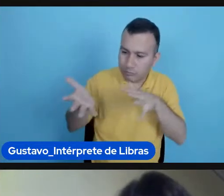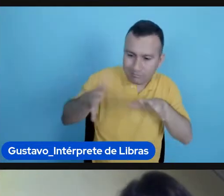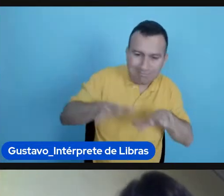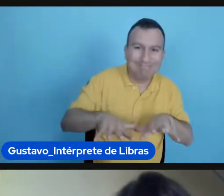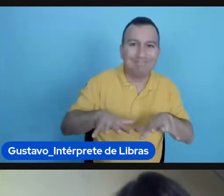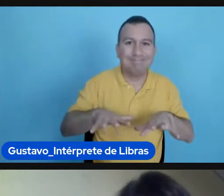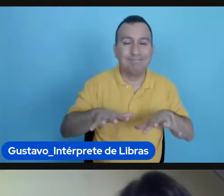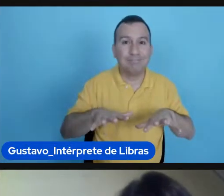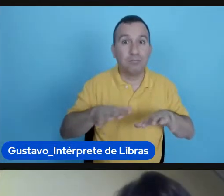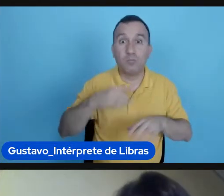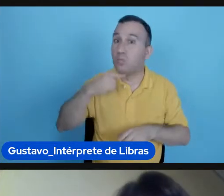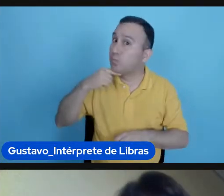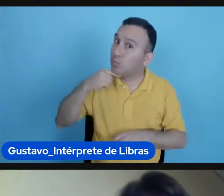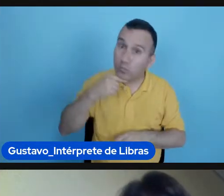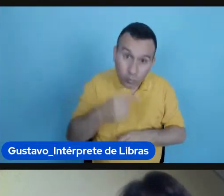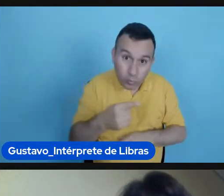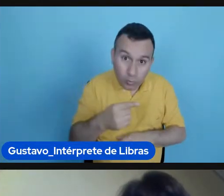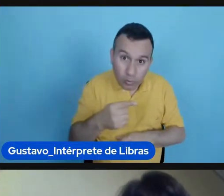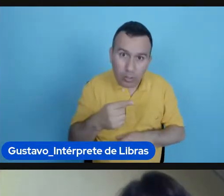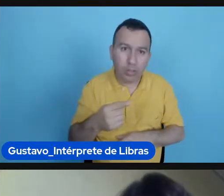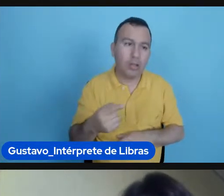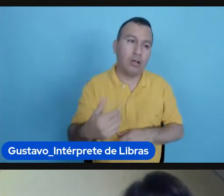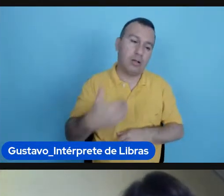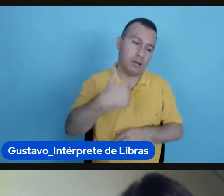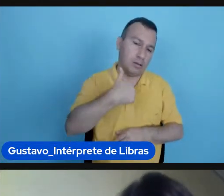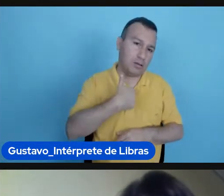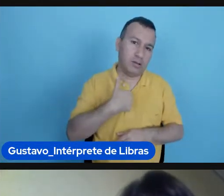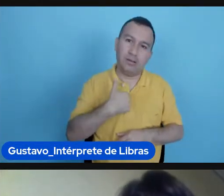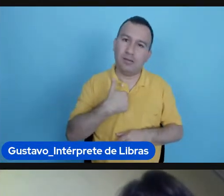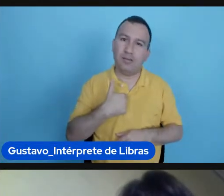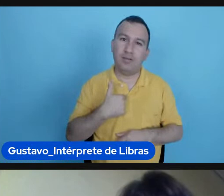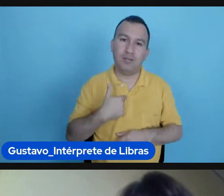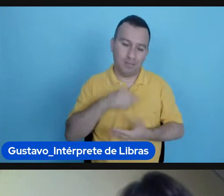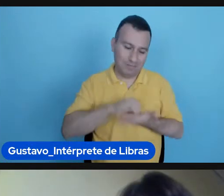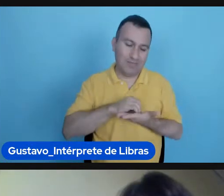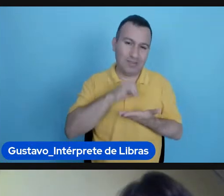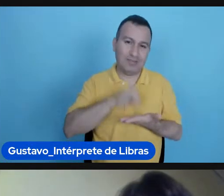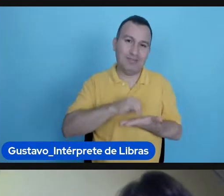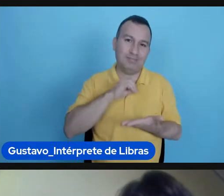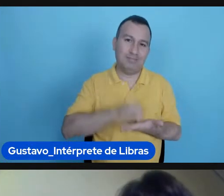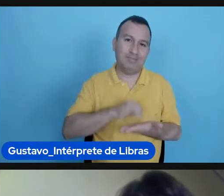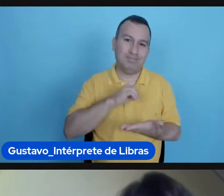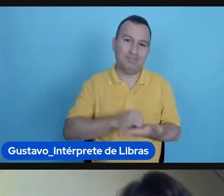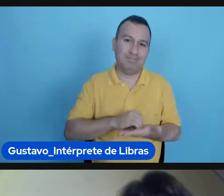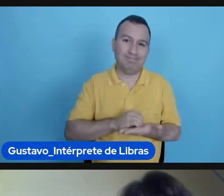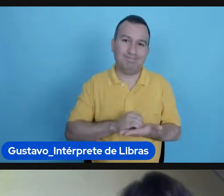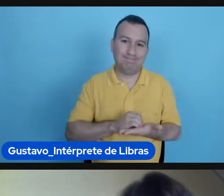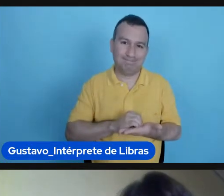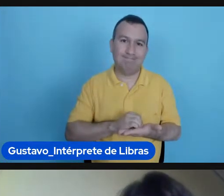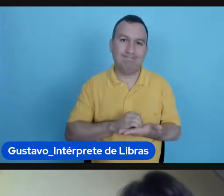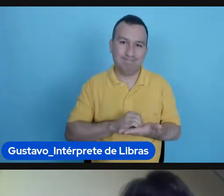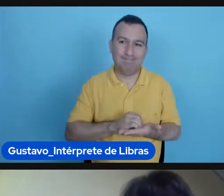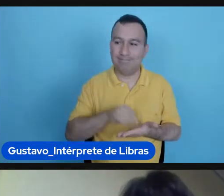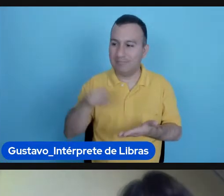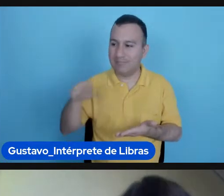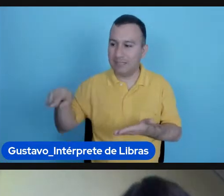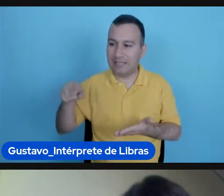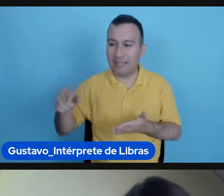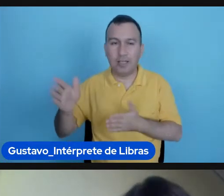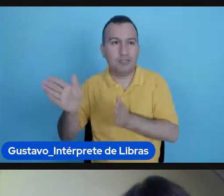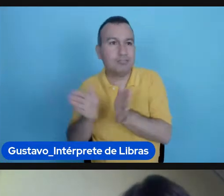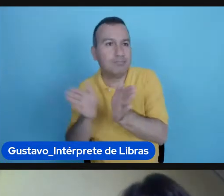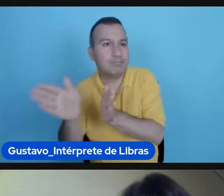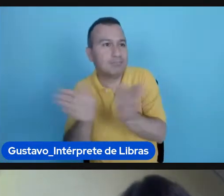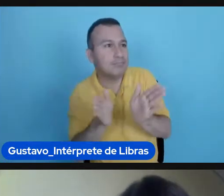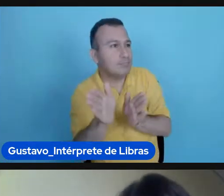alguma limitação sensorial, física, cognitiva, não tem acesso aos bens culturais, né? Então, que cidadania é essa e que políticas